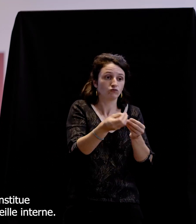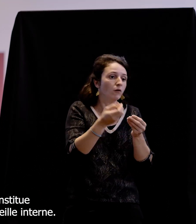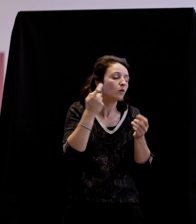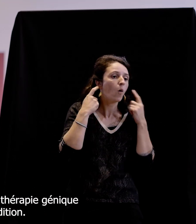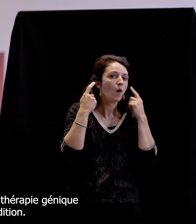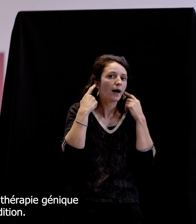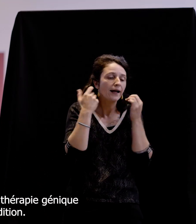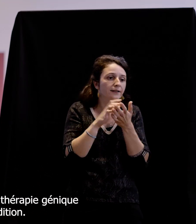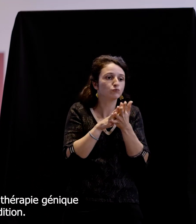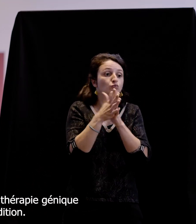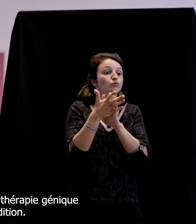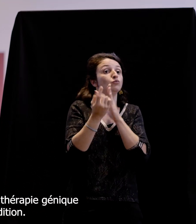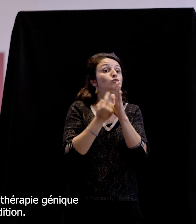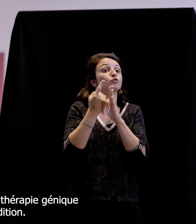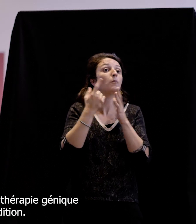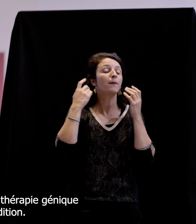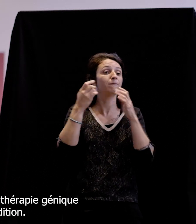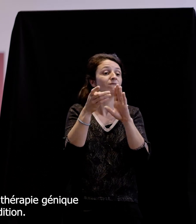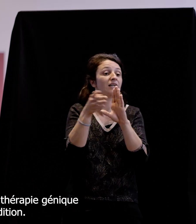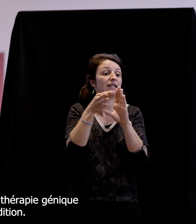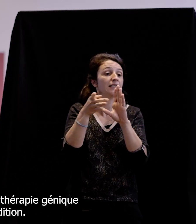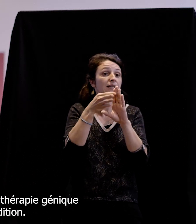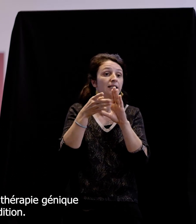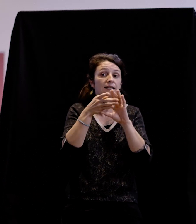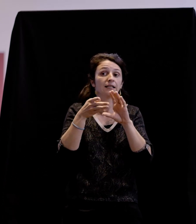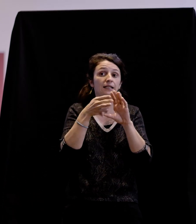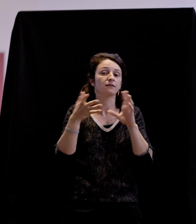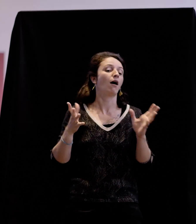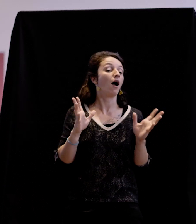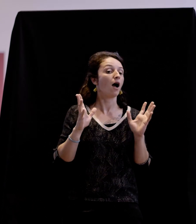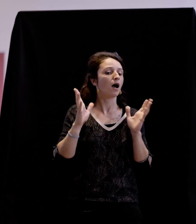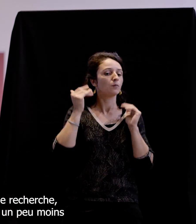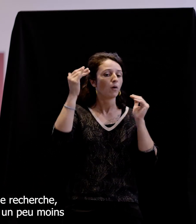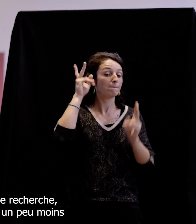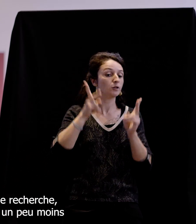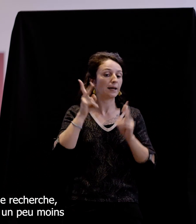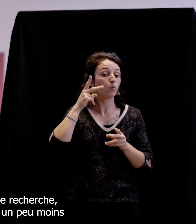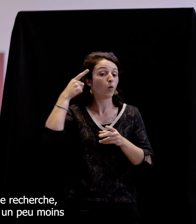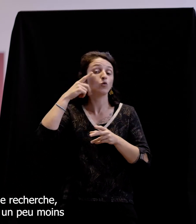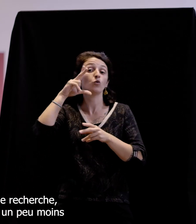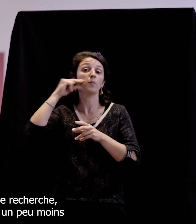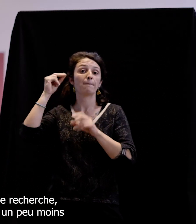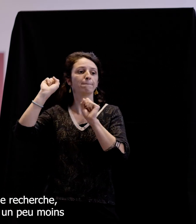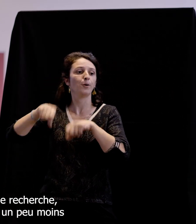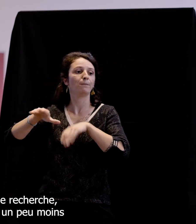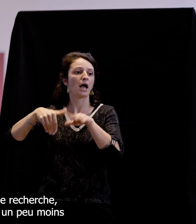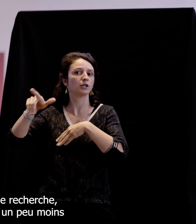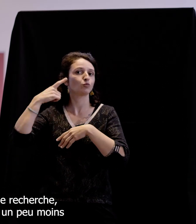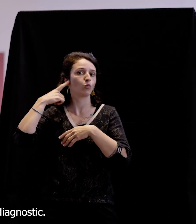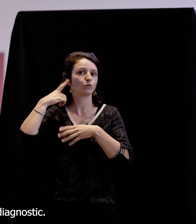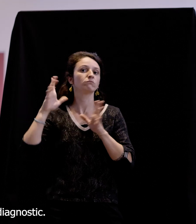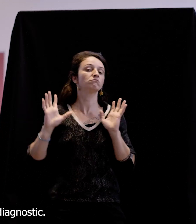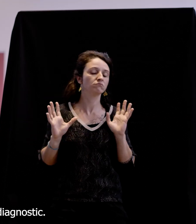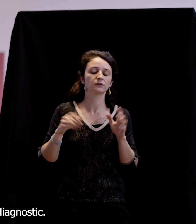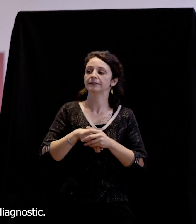l'oreille interne. Donc, petit espoir de thérapie génique pour l'audition. Troisième truc de recherche, ça vous intéresse un peu